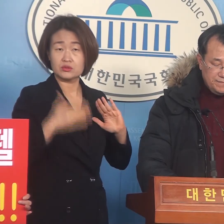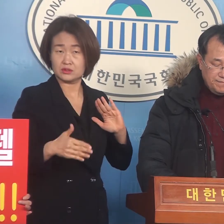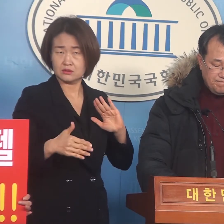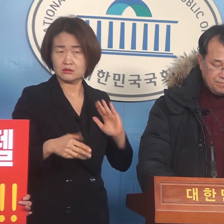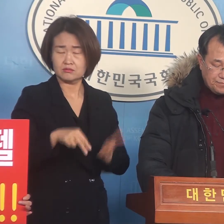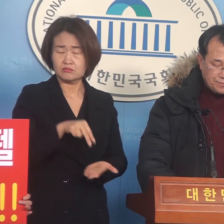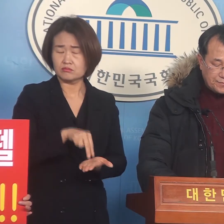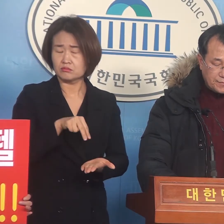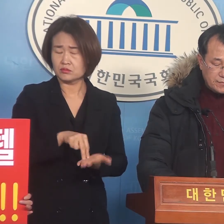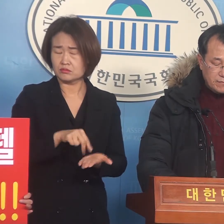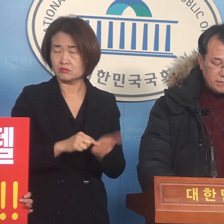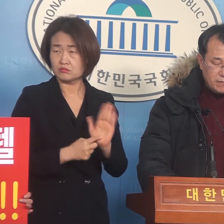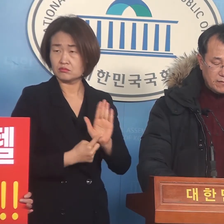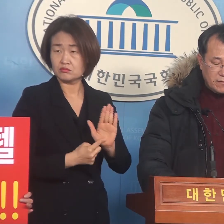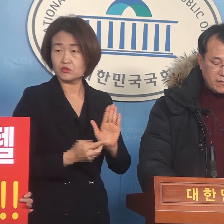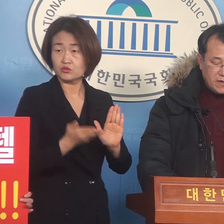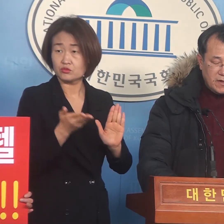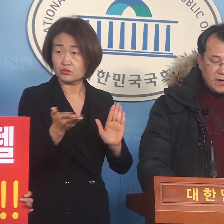밝혀드립니다.